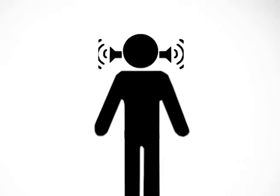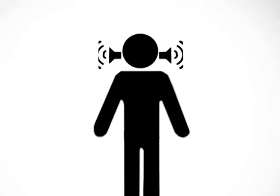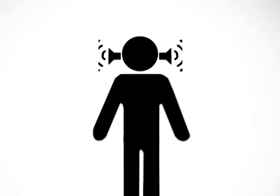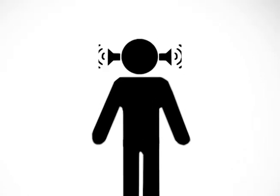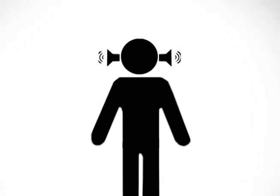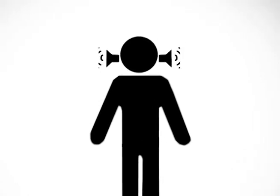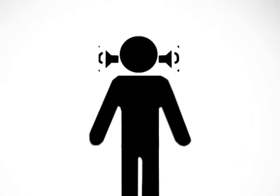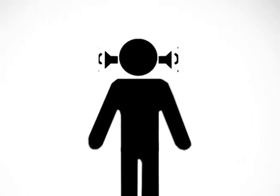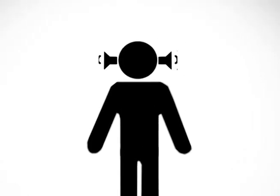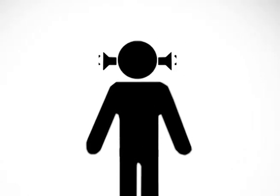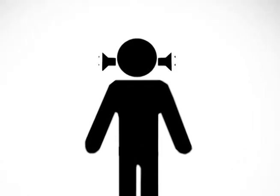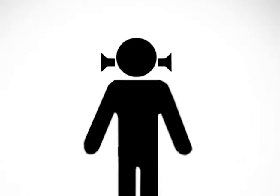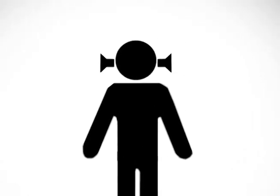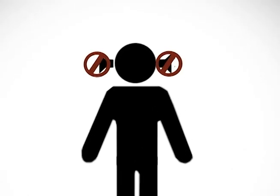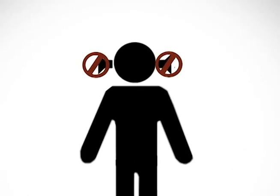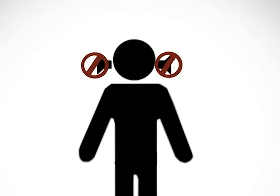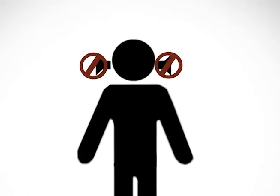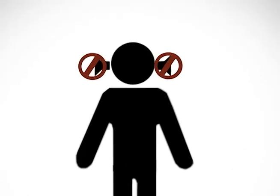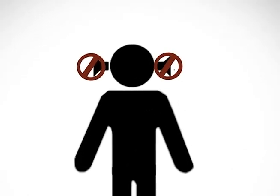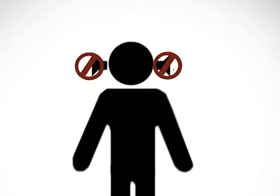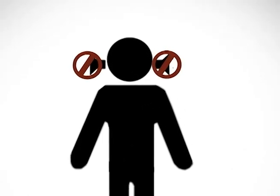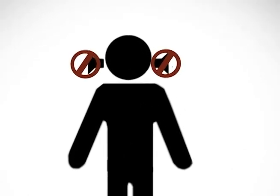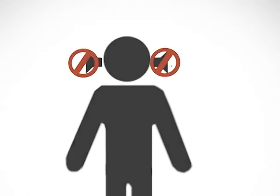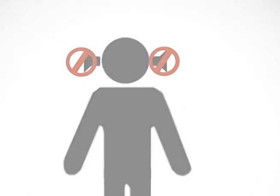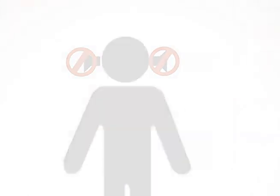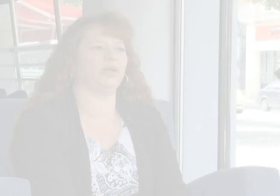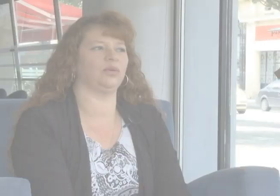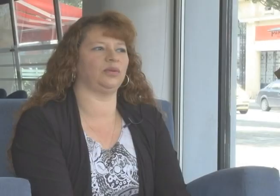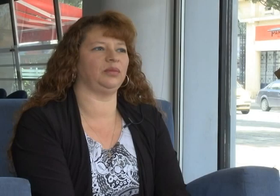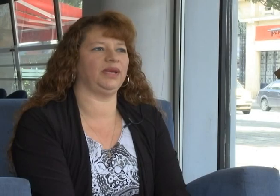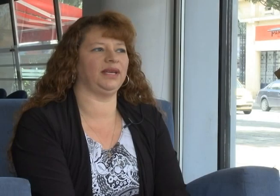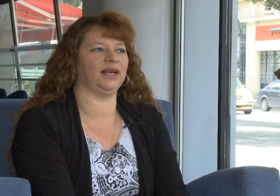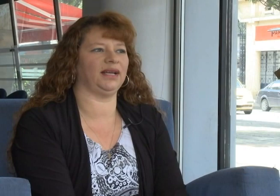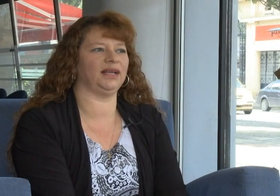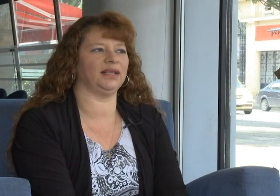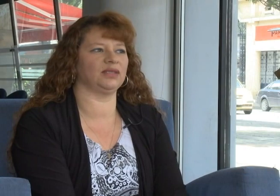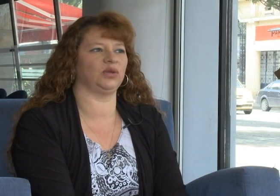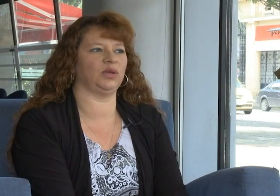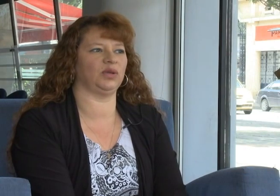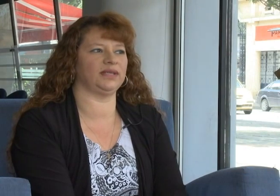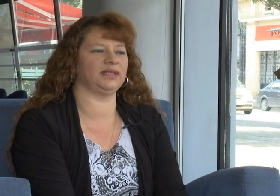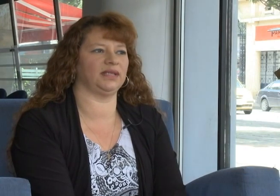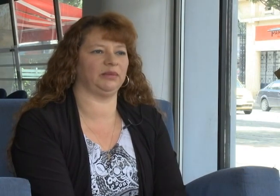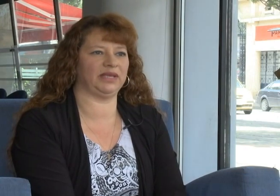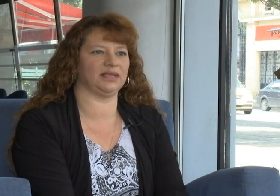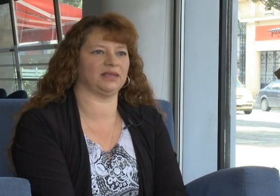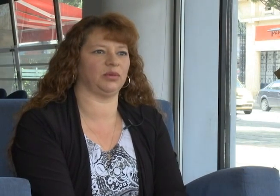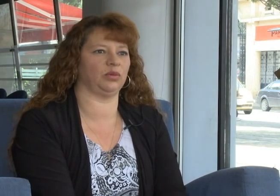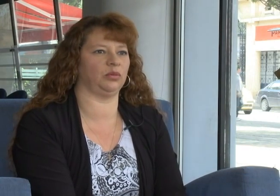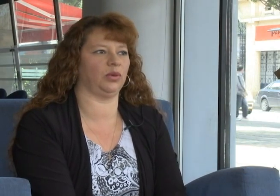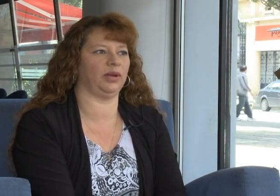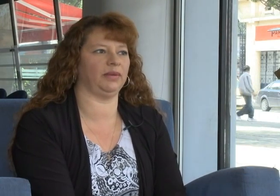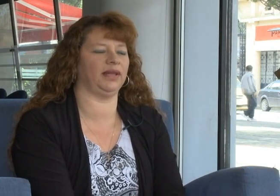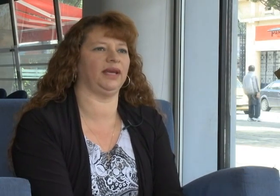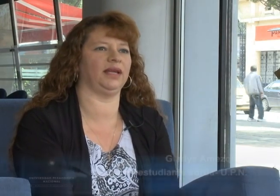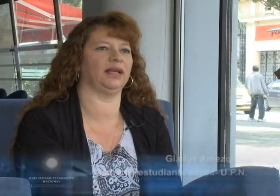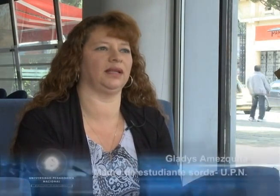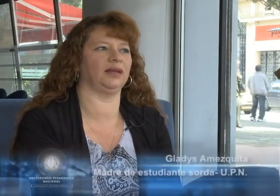genéticos que indican la pérdida progresiva de la audición. Mi hija nació de 7 meses por un problema de tipo